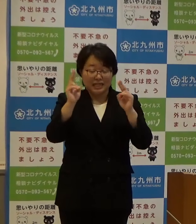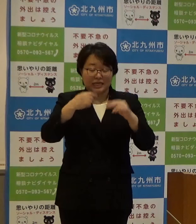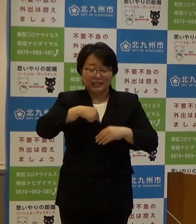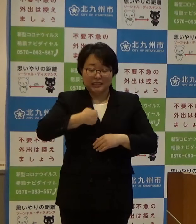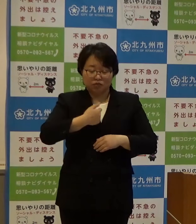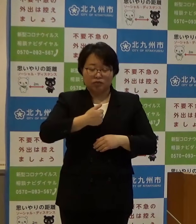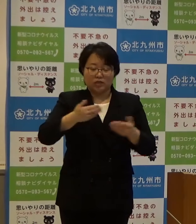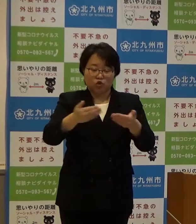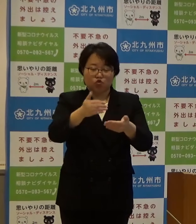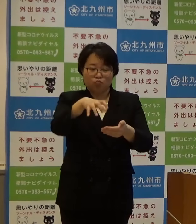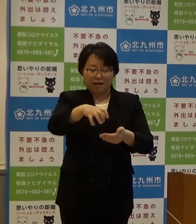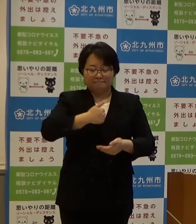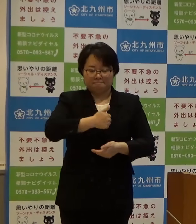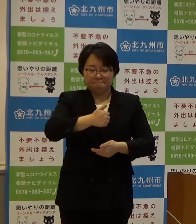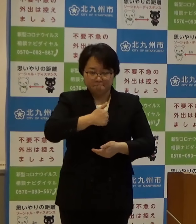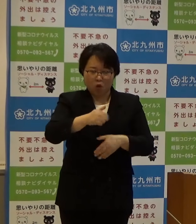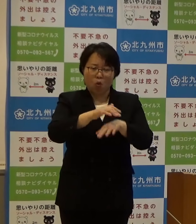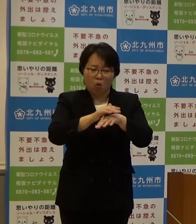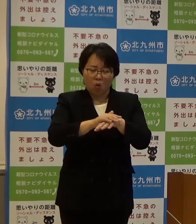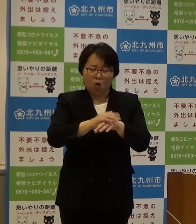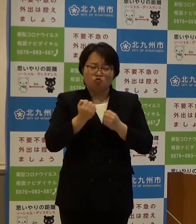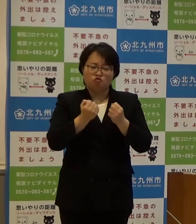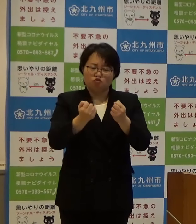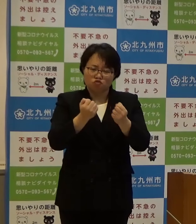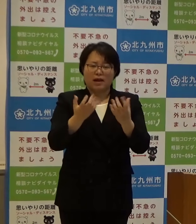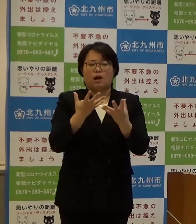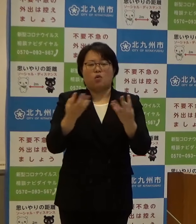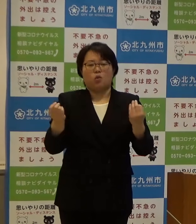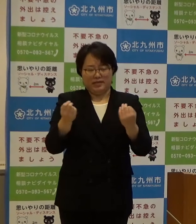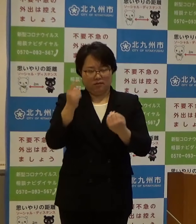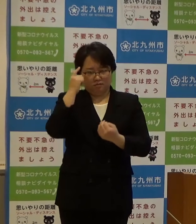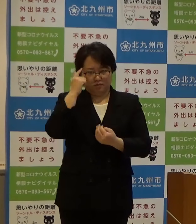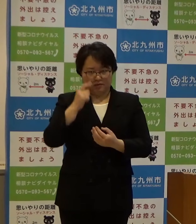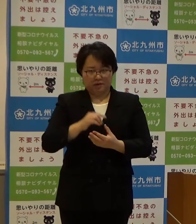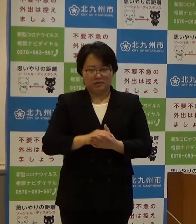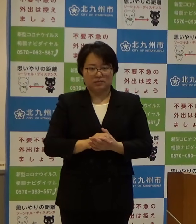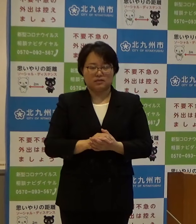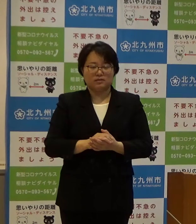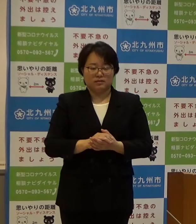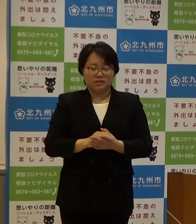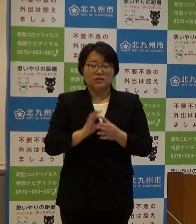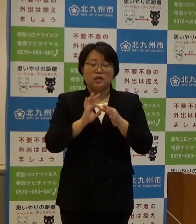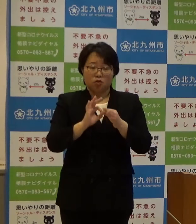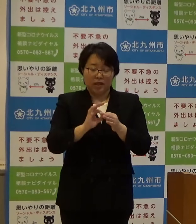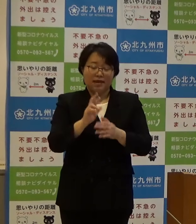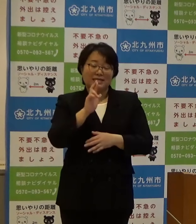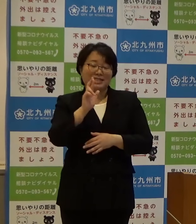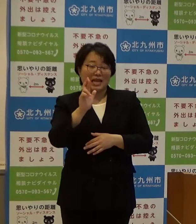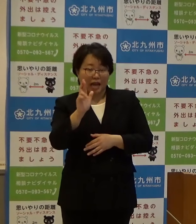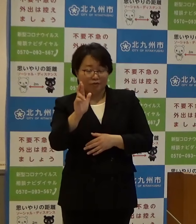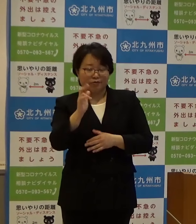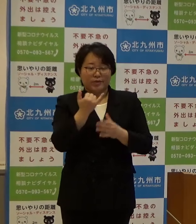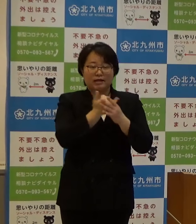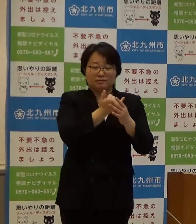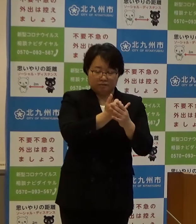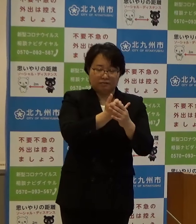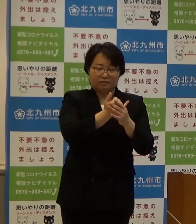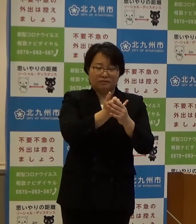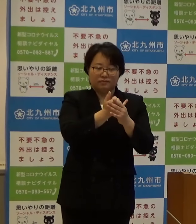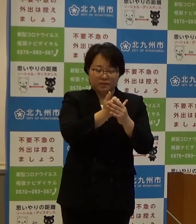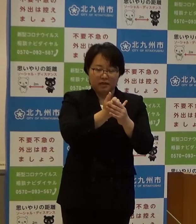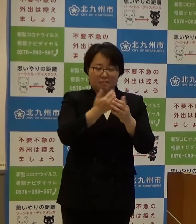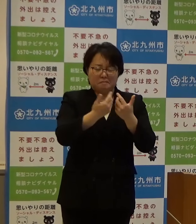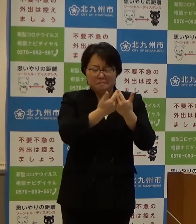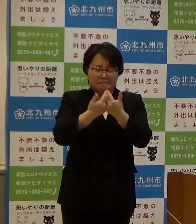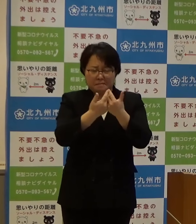います。さらにましてリスクという面で見ると満員電車であるとか公共交通機関を利用するときにリスク